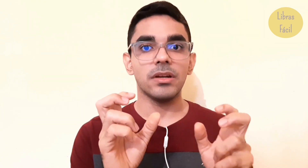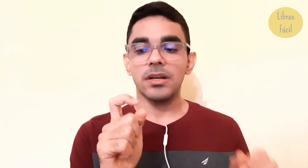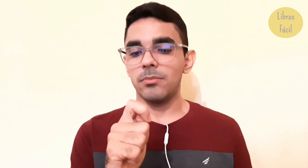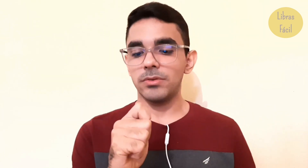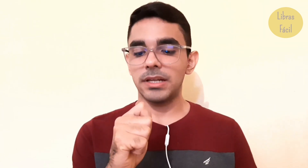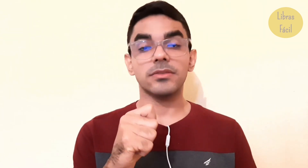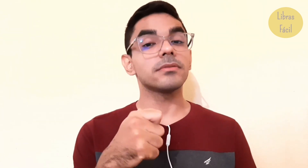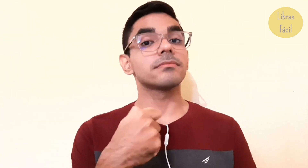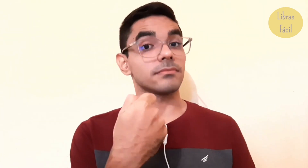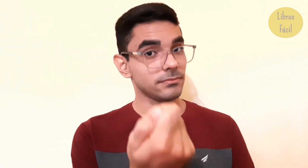pelo gesto